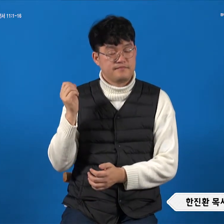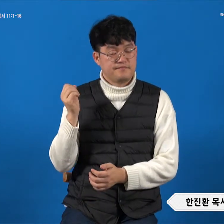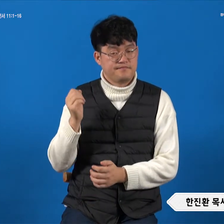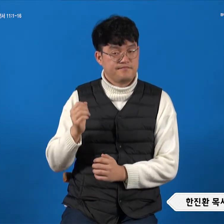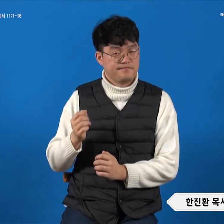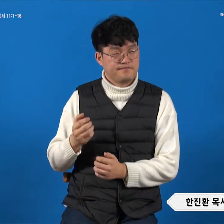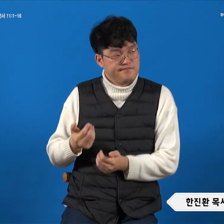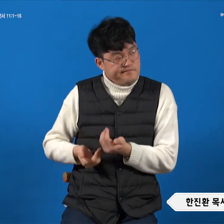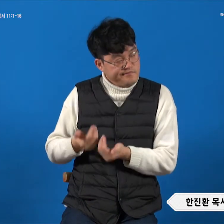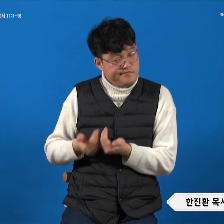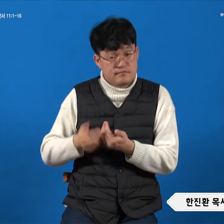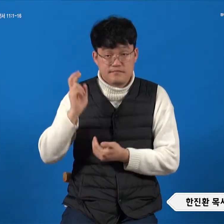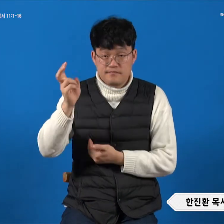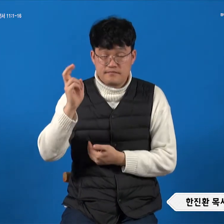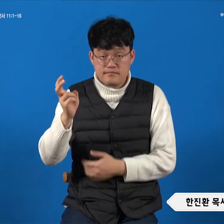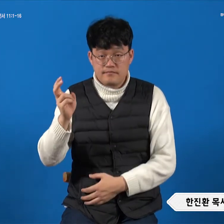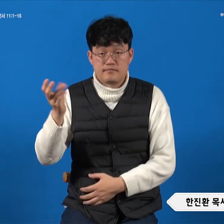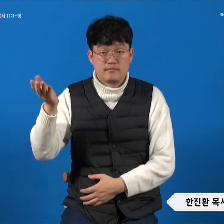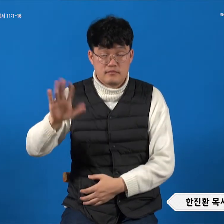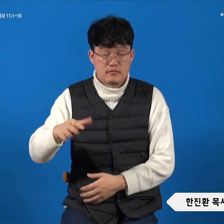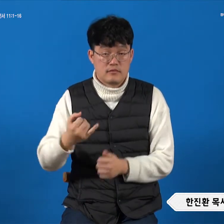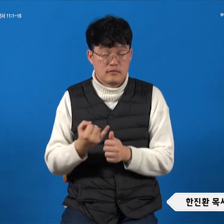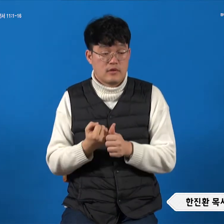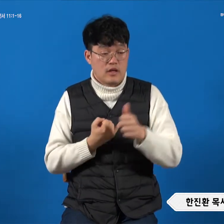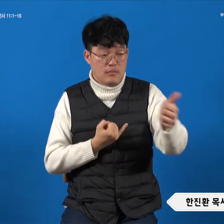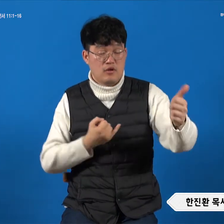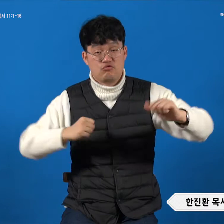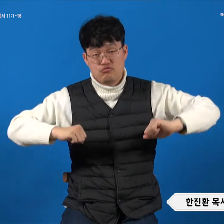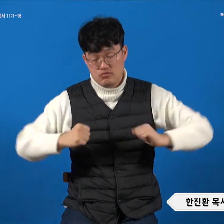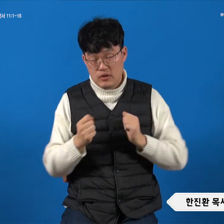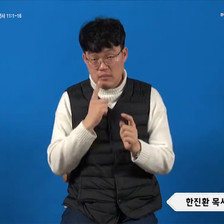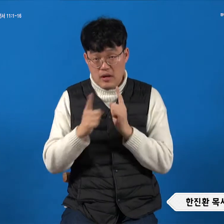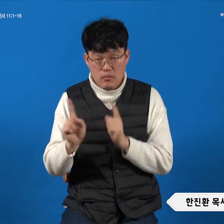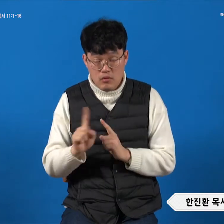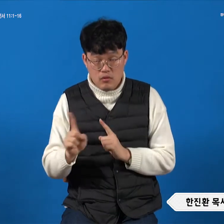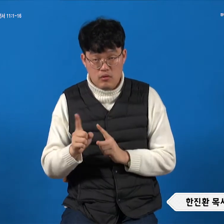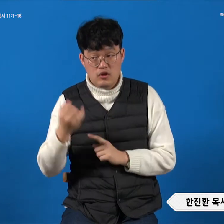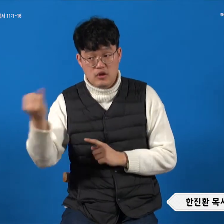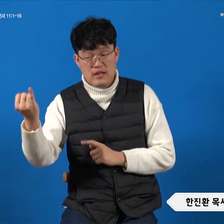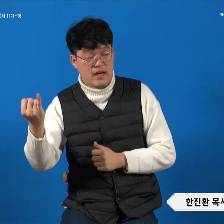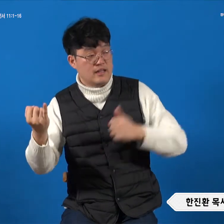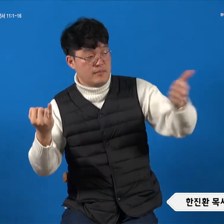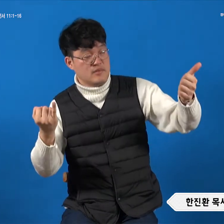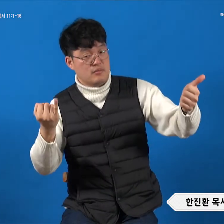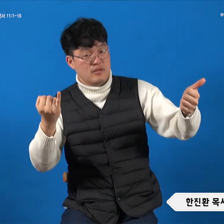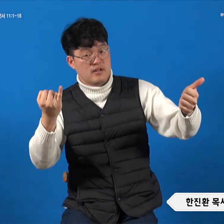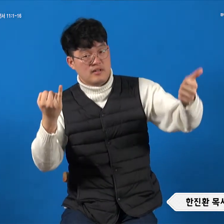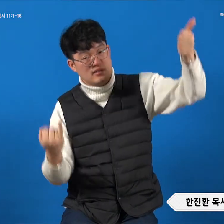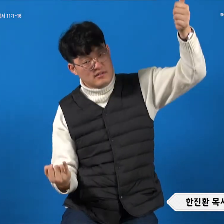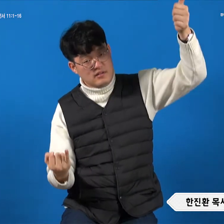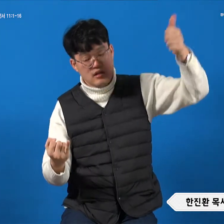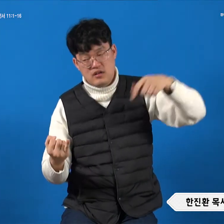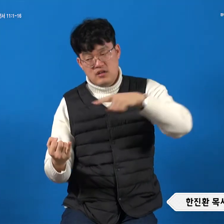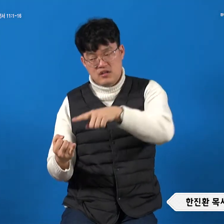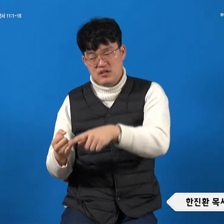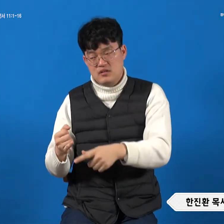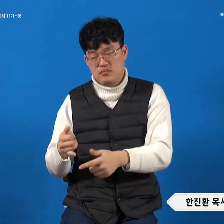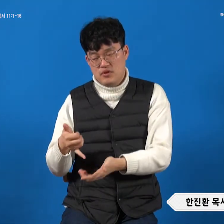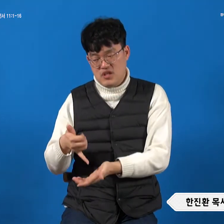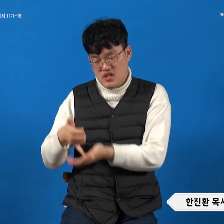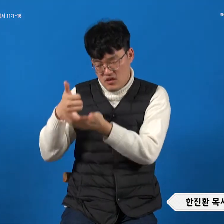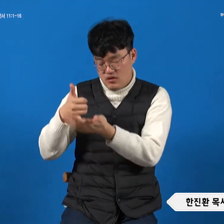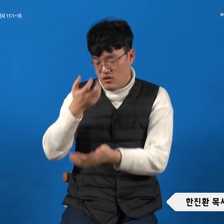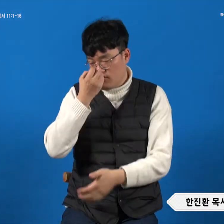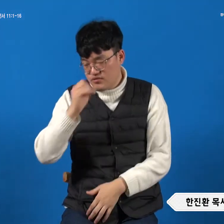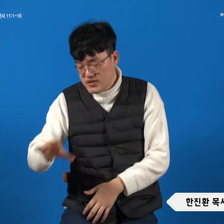자, 그런데 남편에게 순종하라 이 말은 여자가 남자보다 더 못하다거나 인격적으로